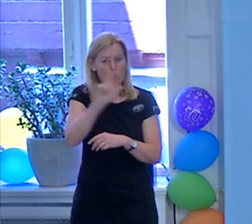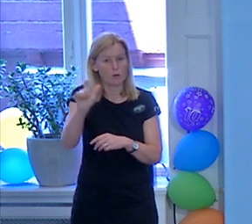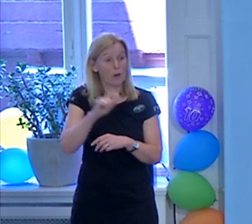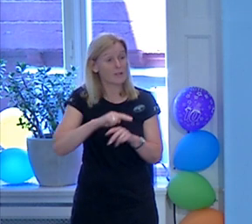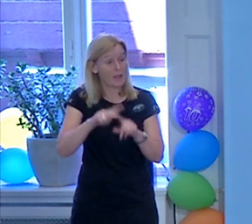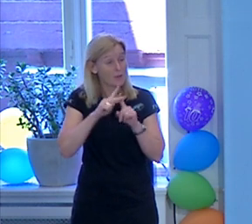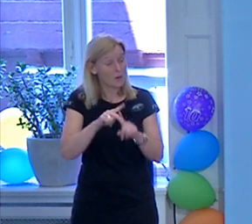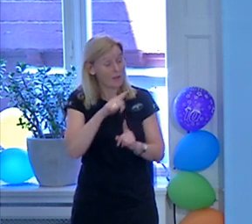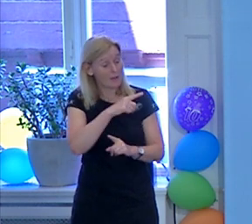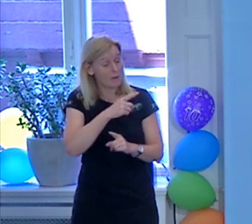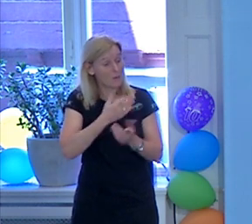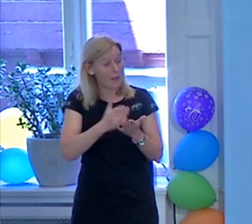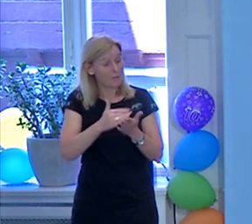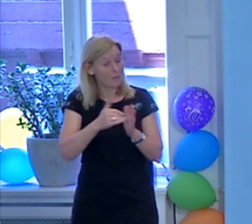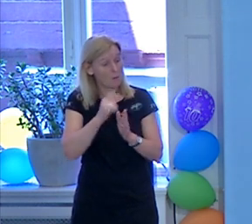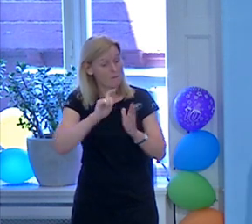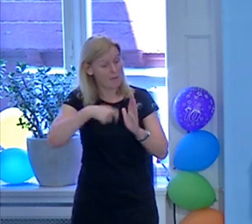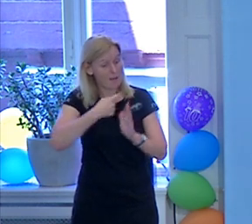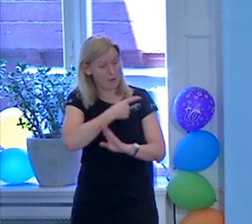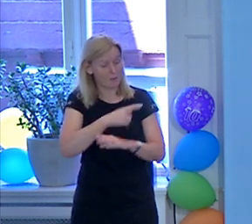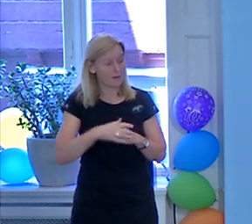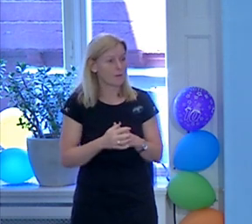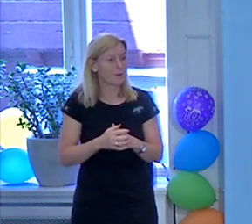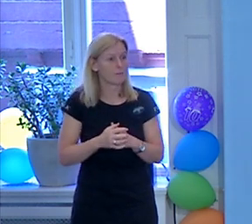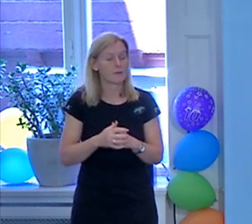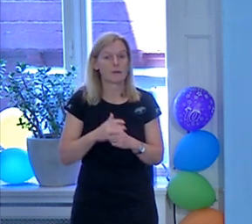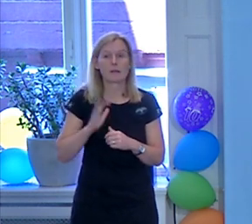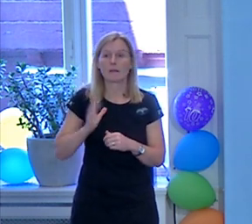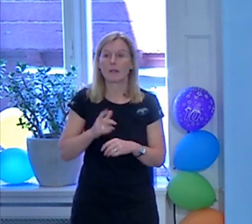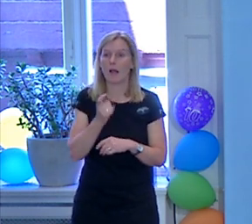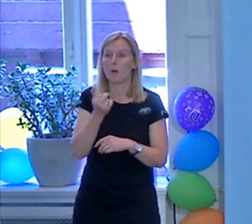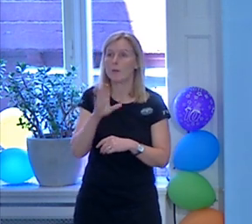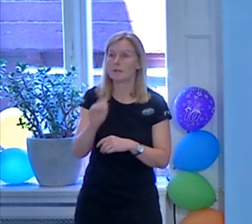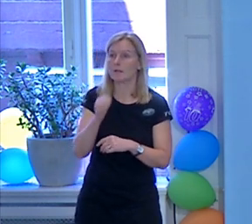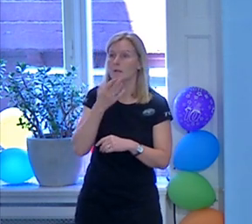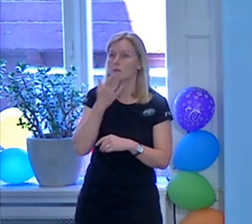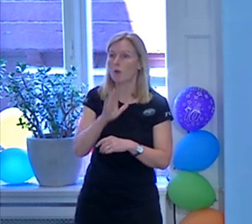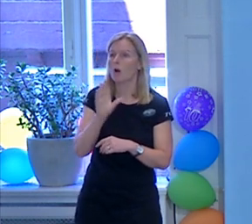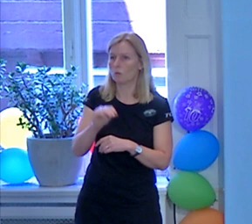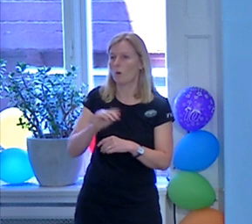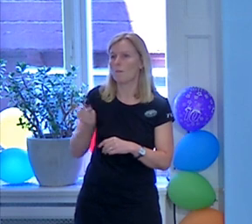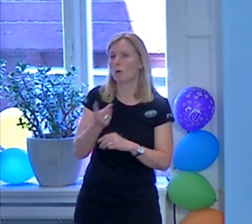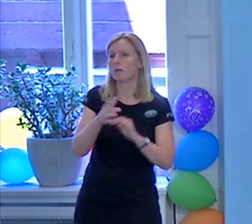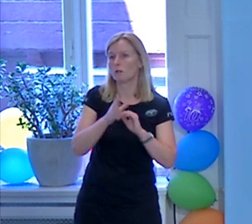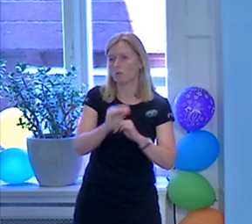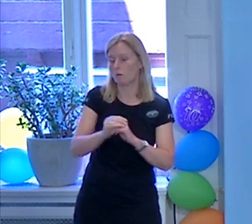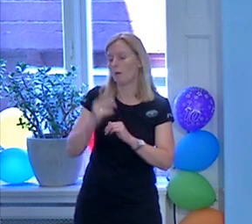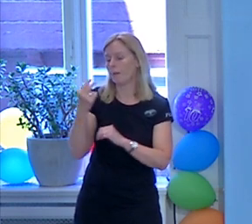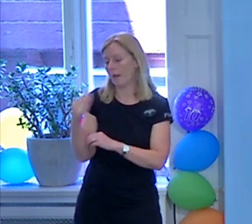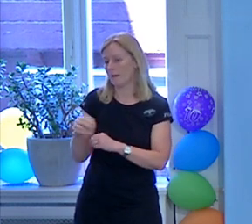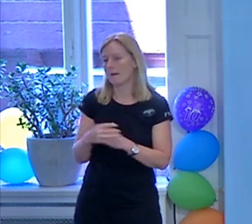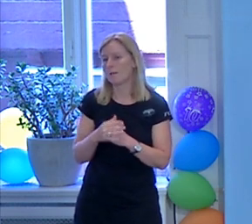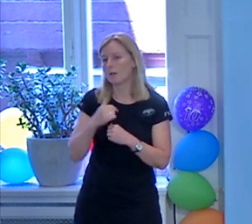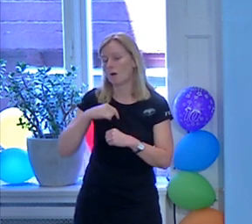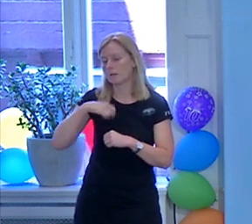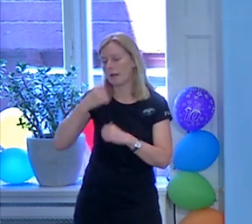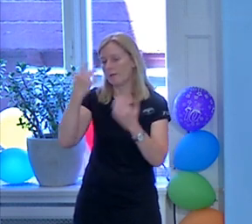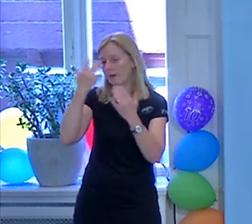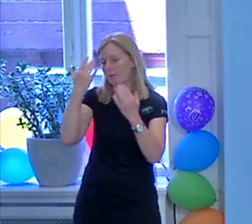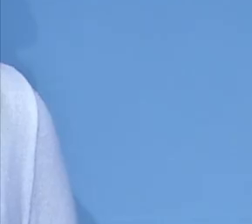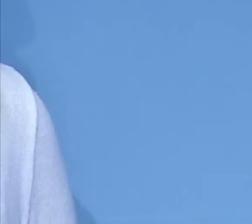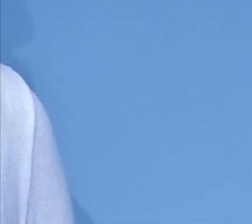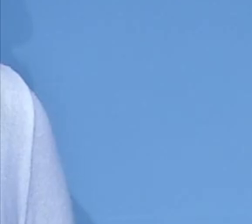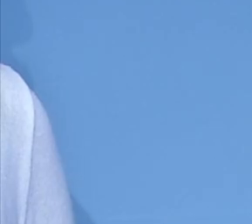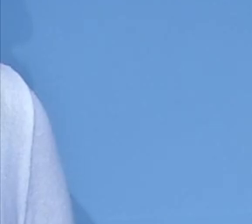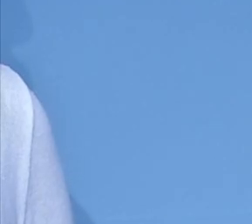Aiva Alsus berättelse? Både ja och nej. Men jag reflekterar lite grann över att vi är ganska